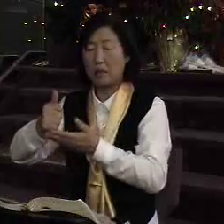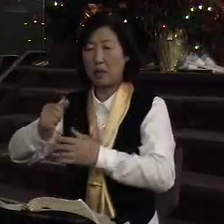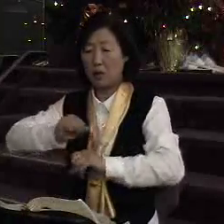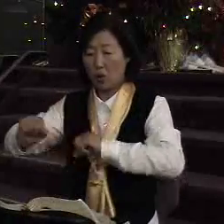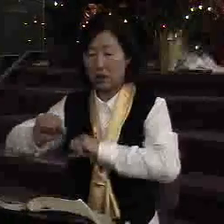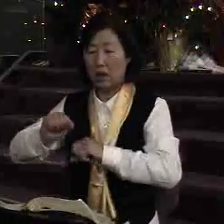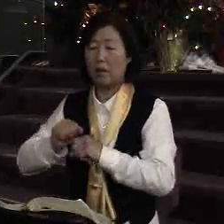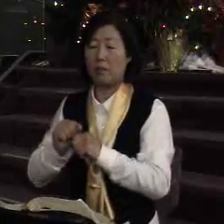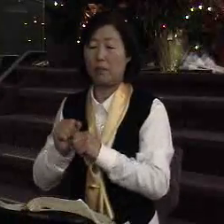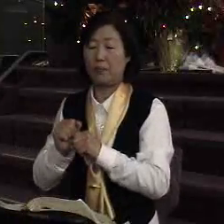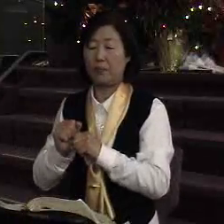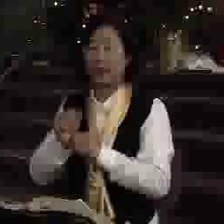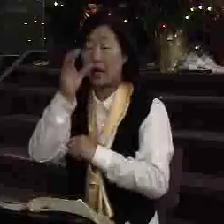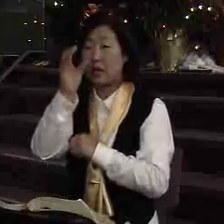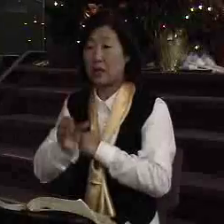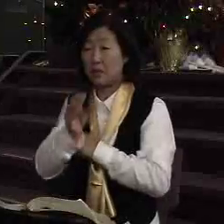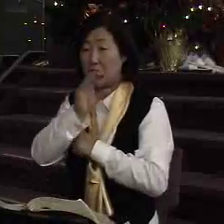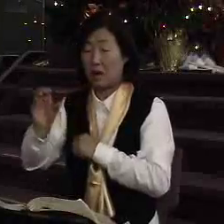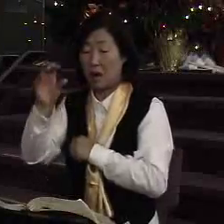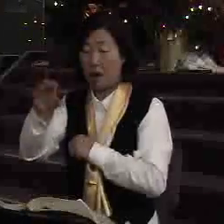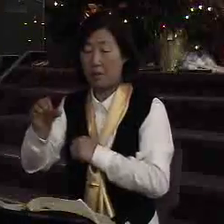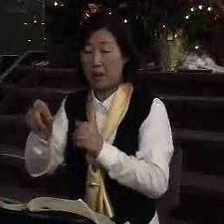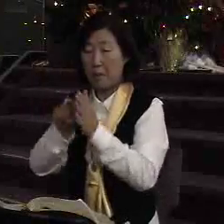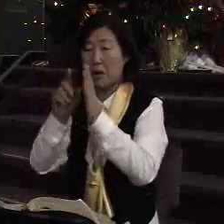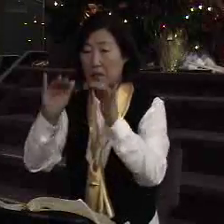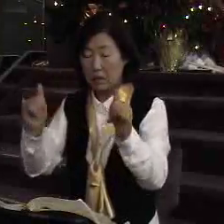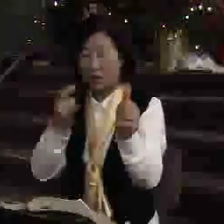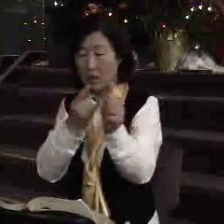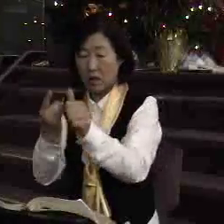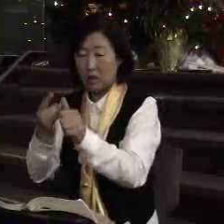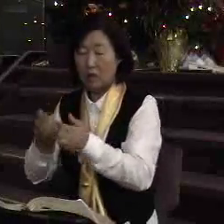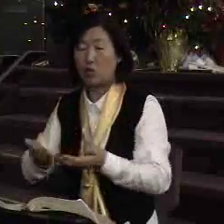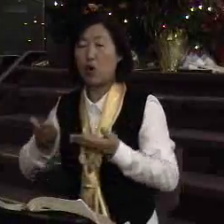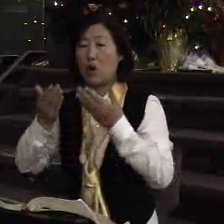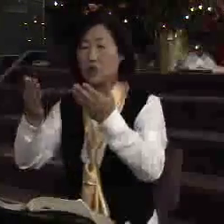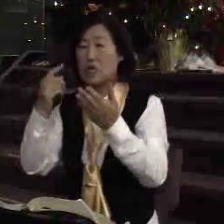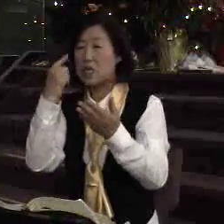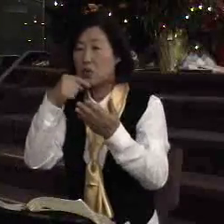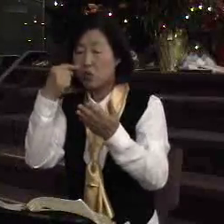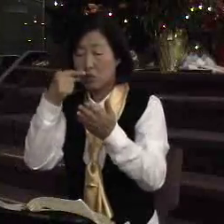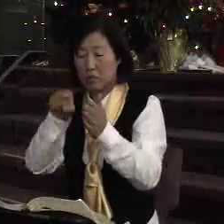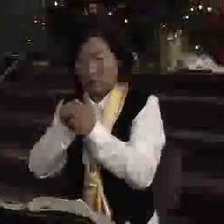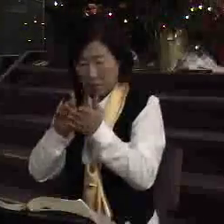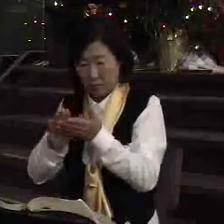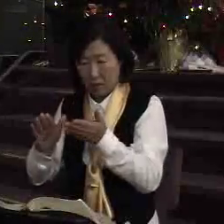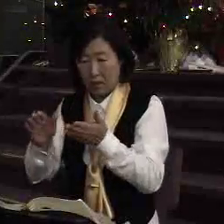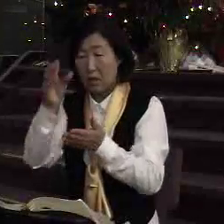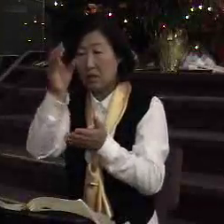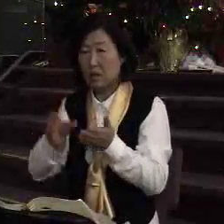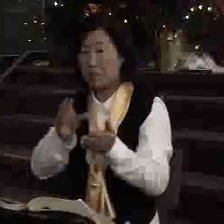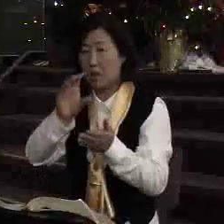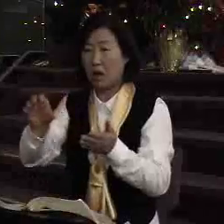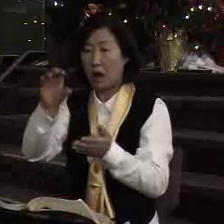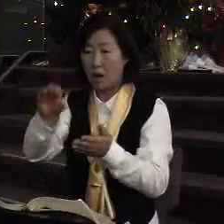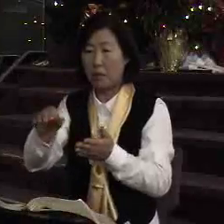역사는 십자가 앞에 나오는 백성들에게 주어질 줄로 믿습니다. 십자가 앞으로